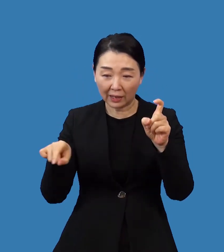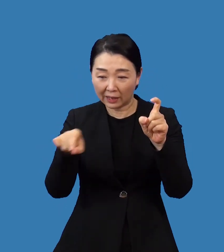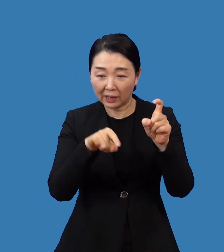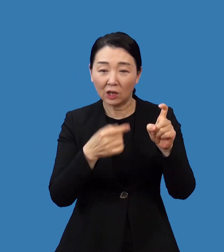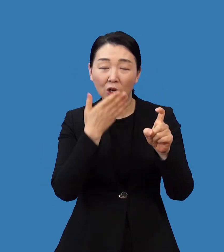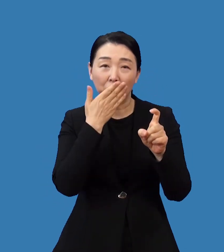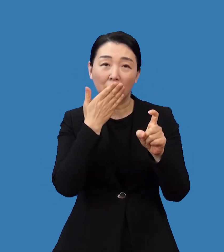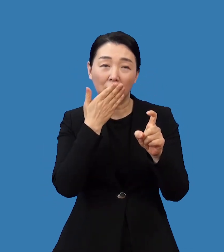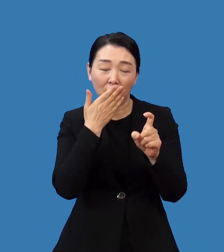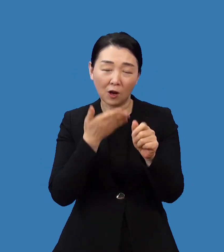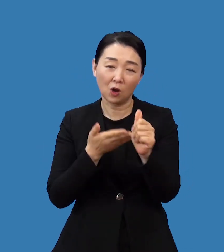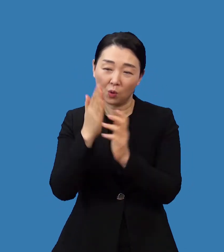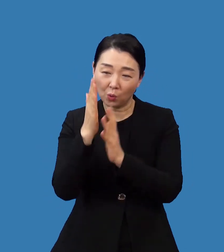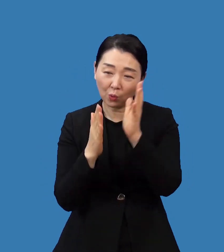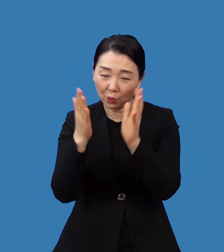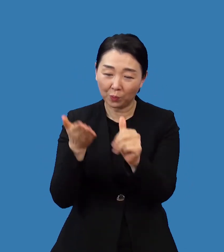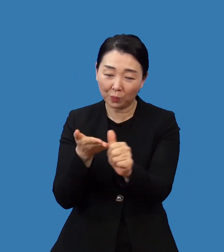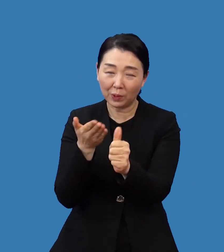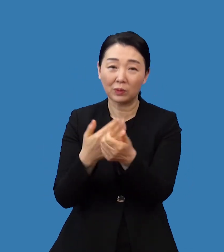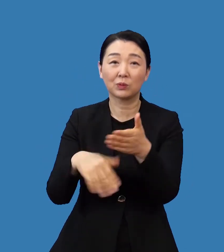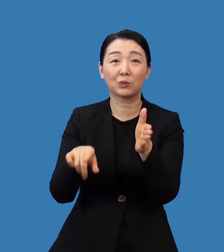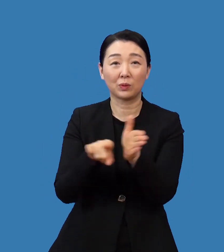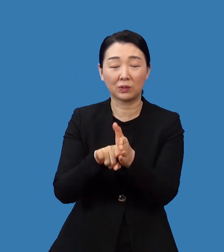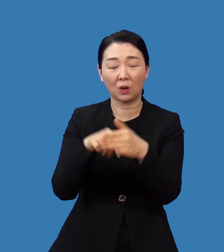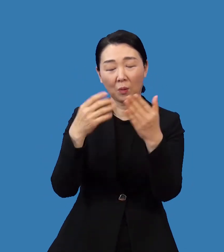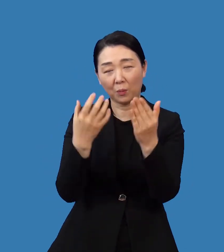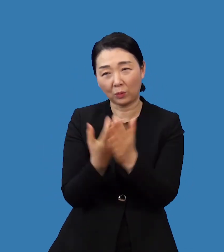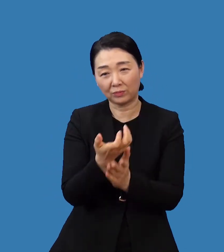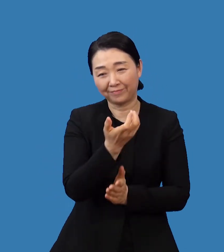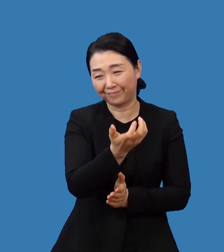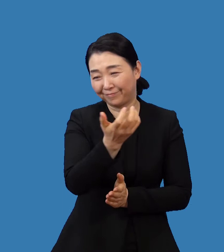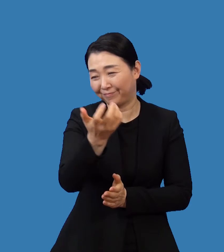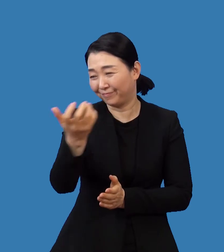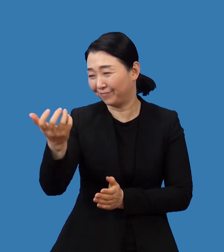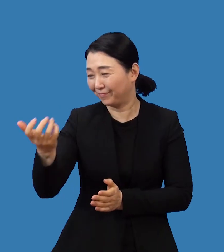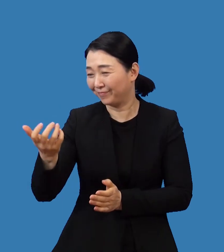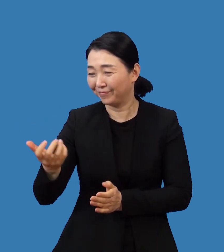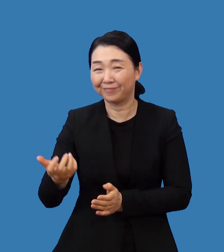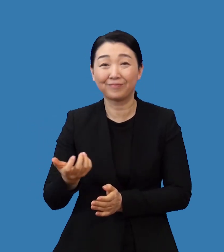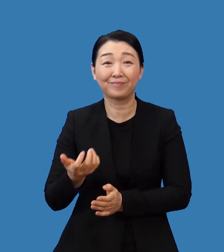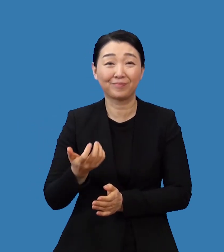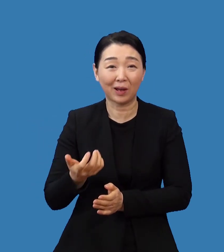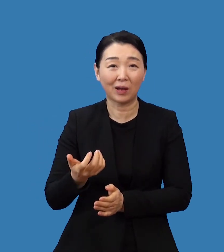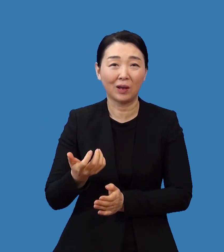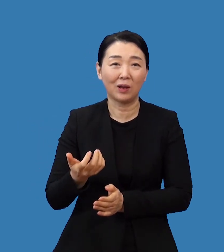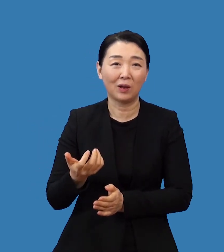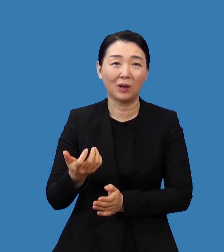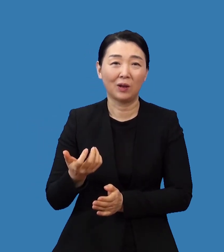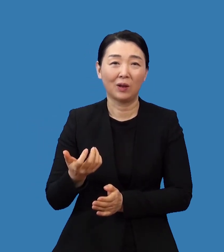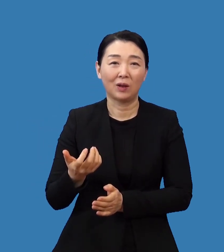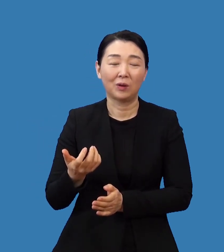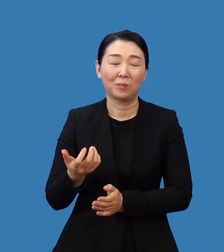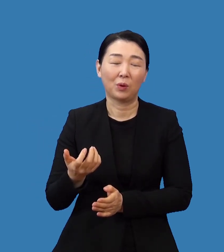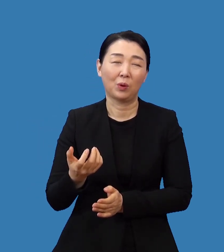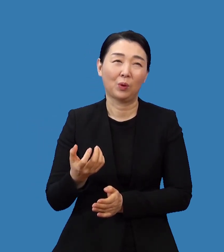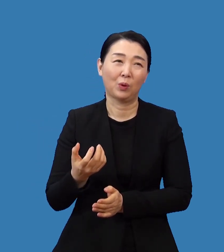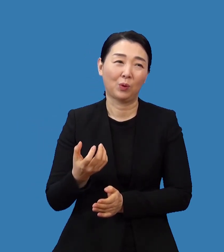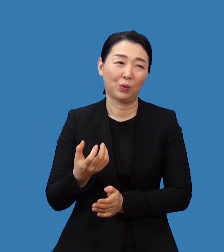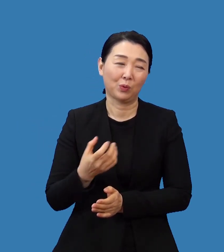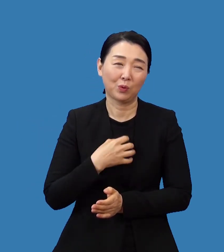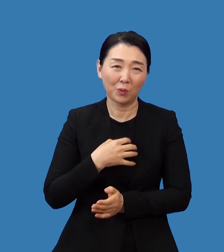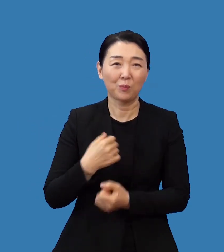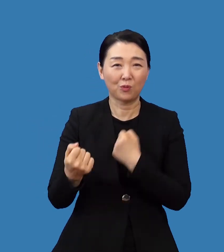먹을 것을, 초목을 공급하기 위해서 이곳저곳 떠돌아다니며 여러 가지 위험을 극복해야만